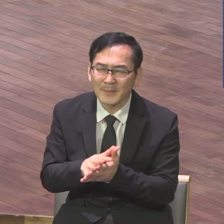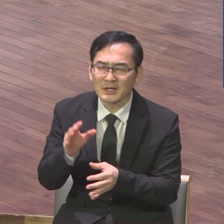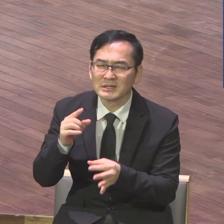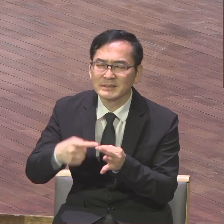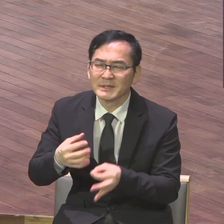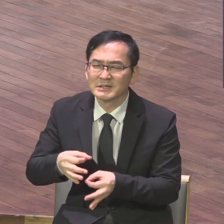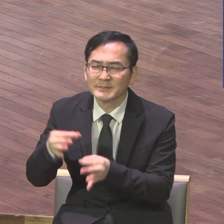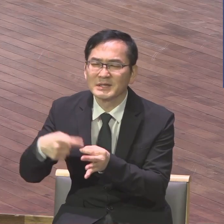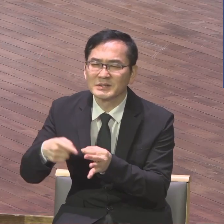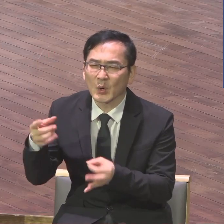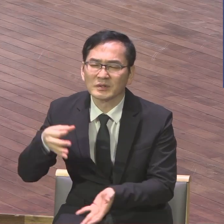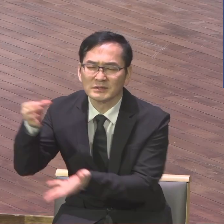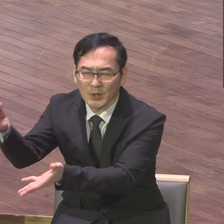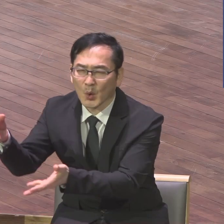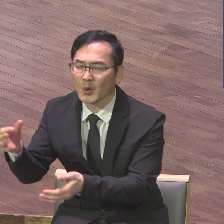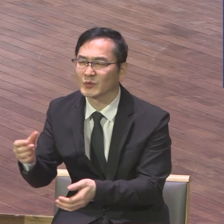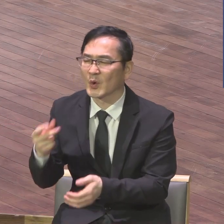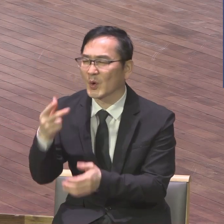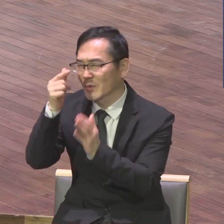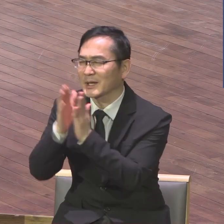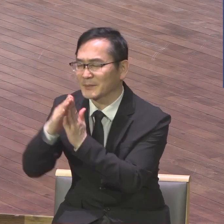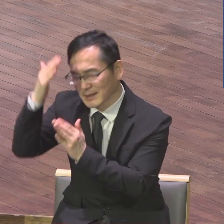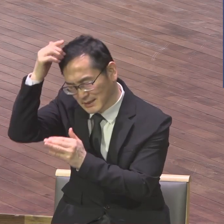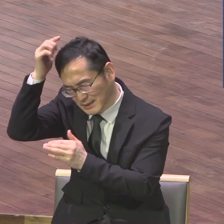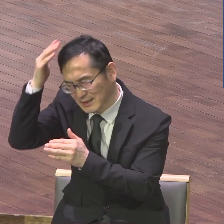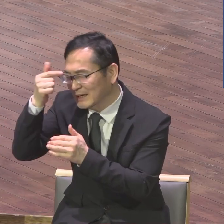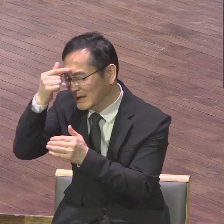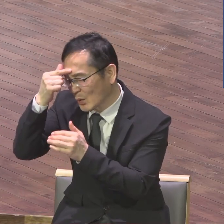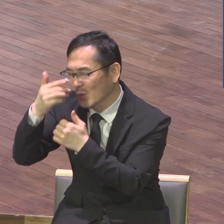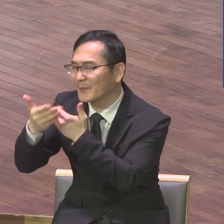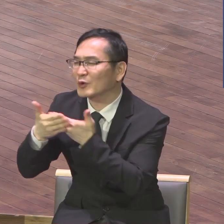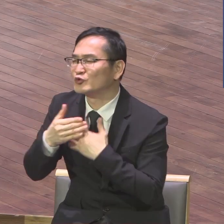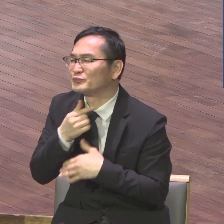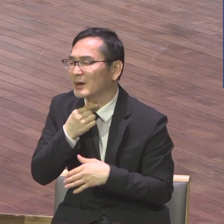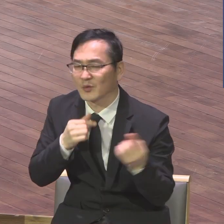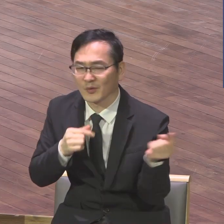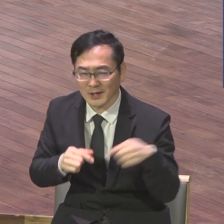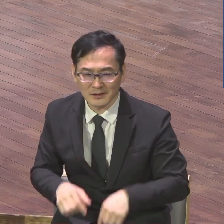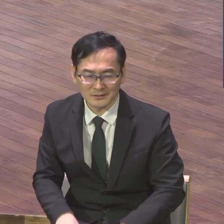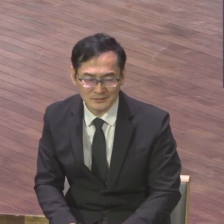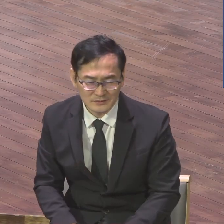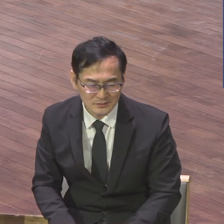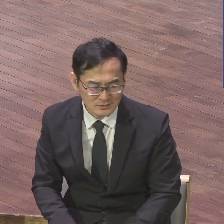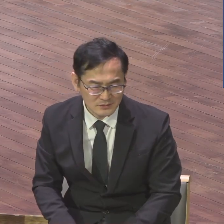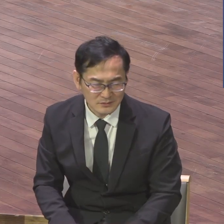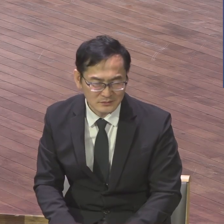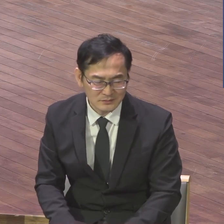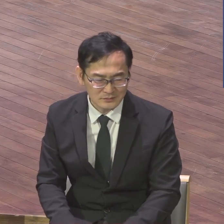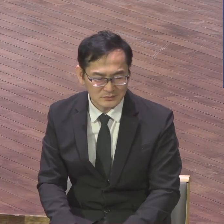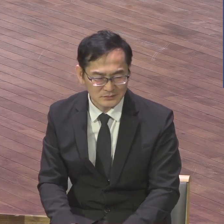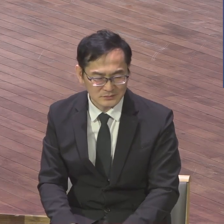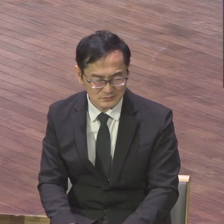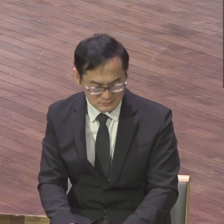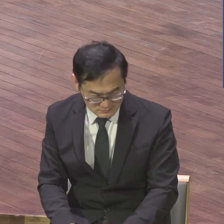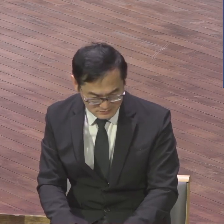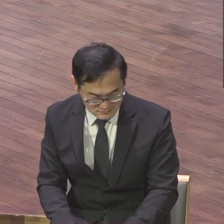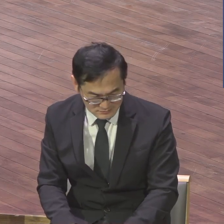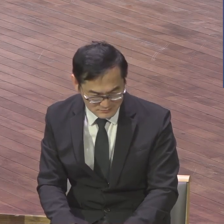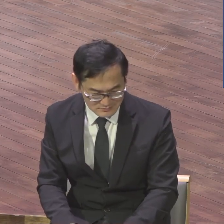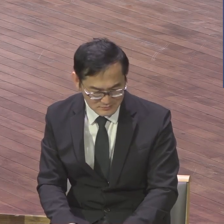받고 싶어서 왔습니다. 담당 전우사님이 데려왔어요. 그래서 하나님께서